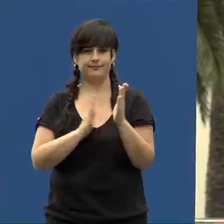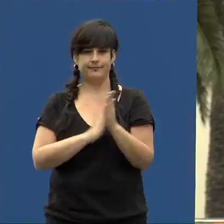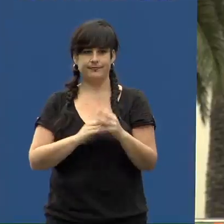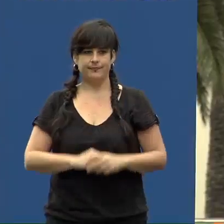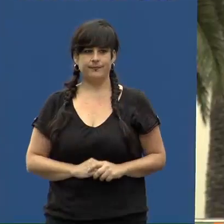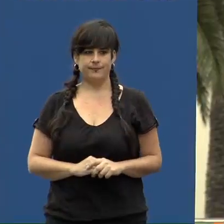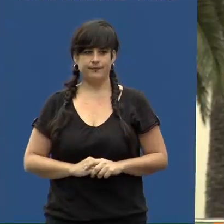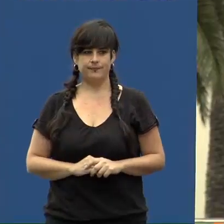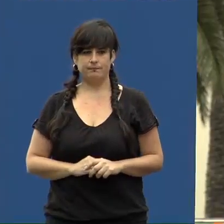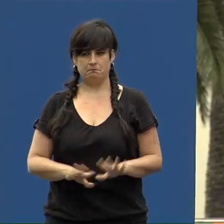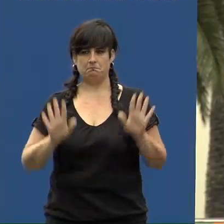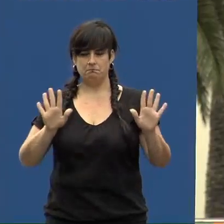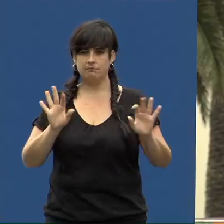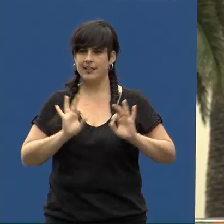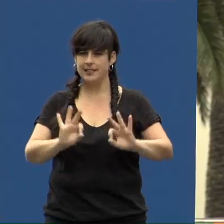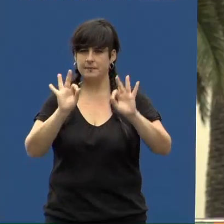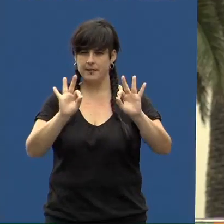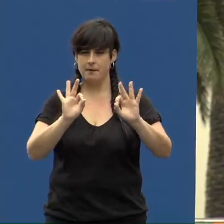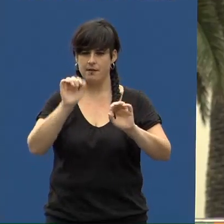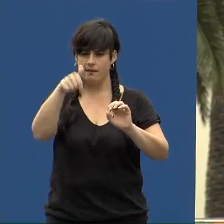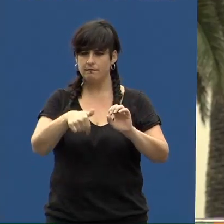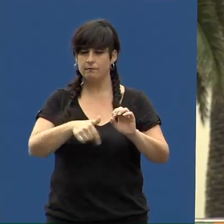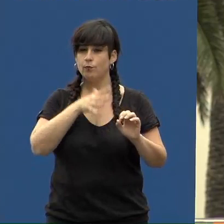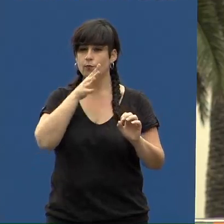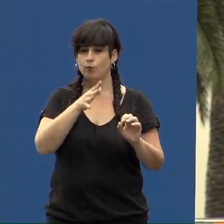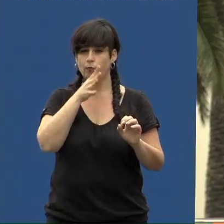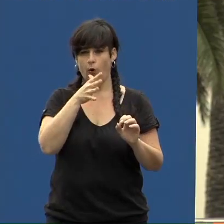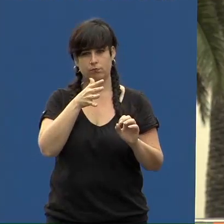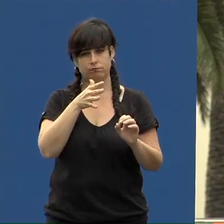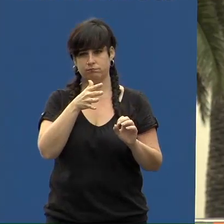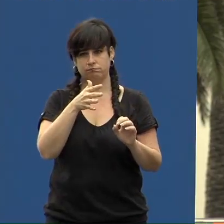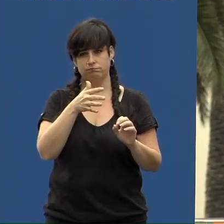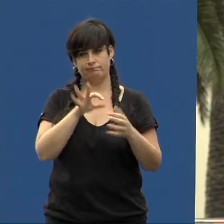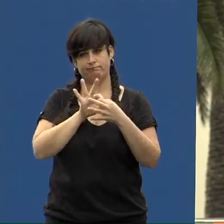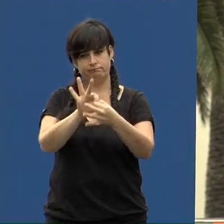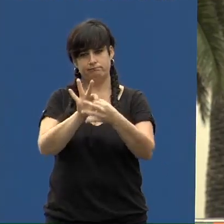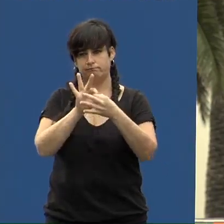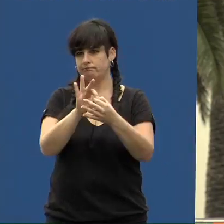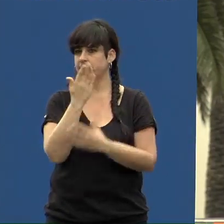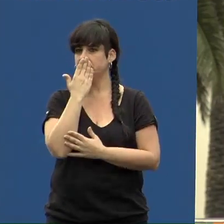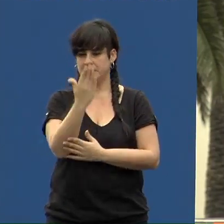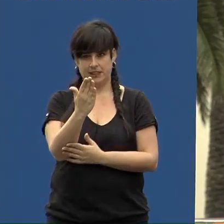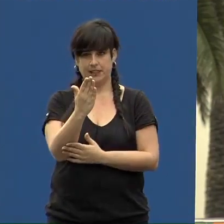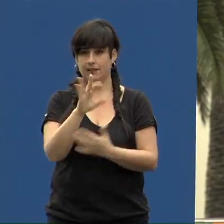Pero sobre todo estoy aquí por fraternidad sincera, por fraternidad